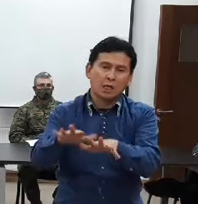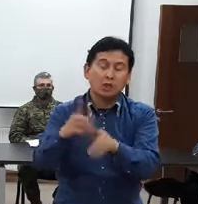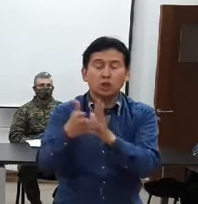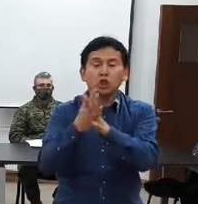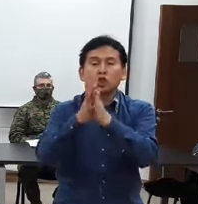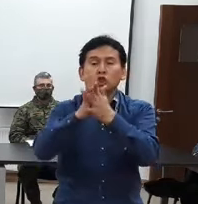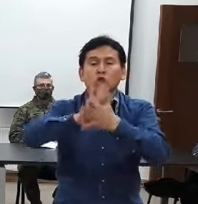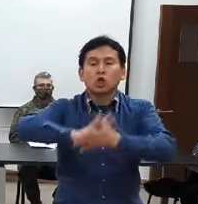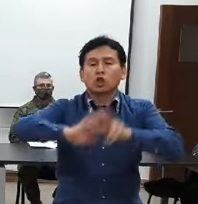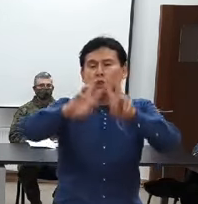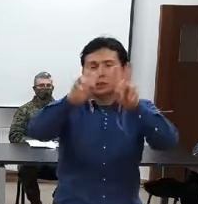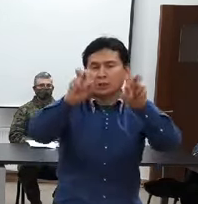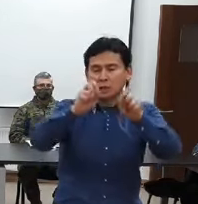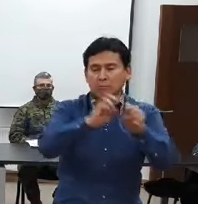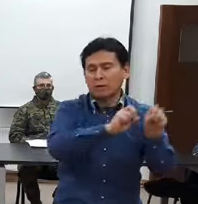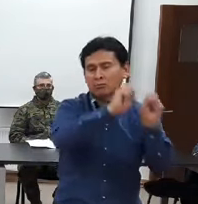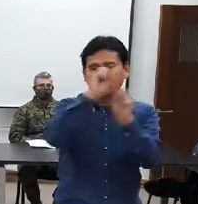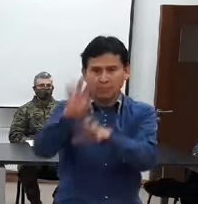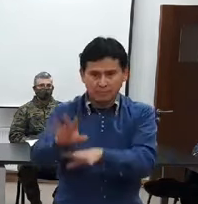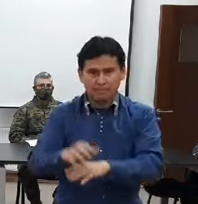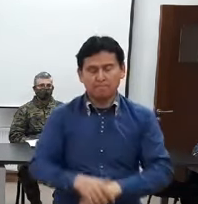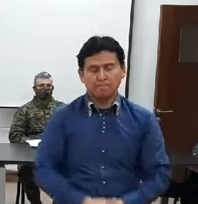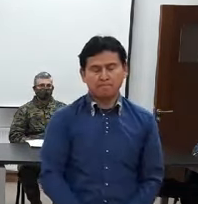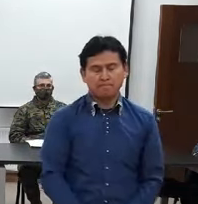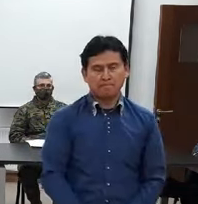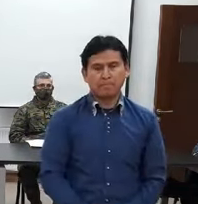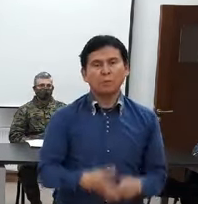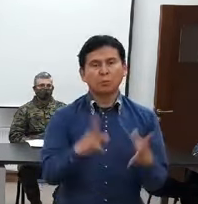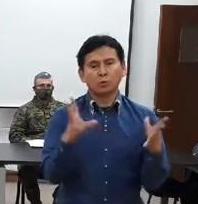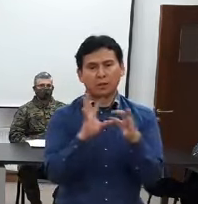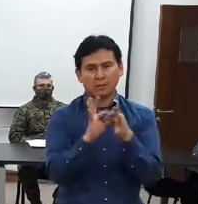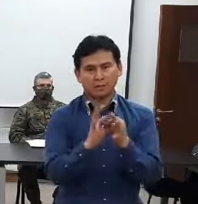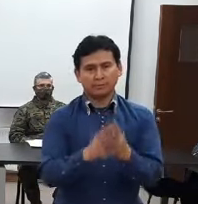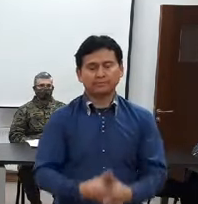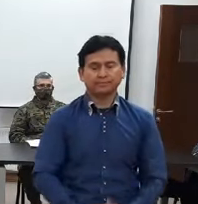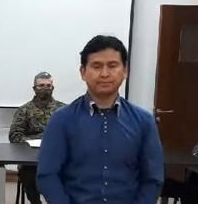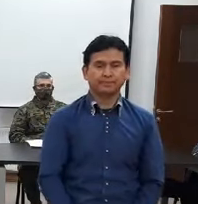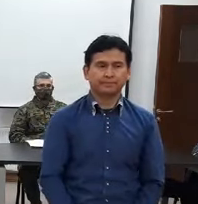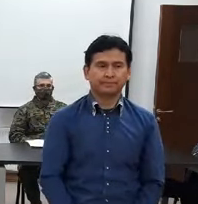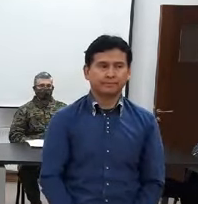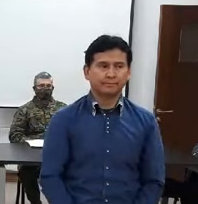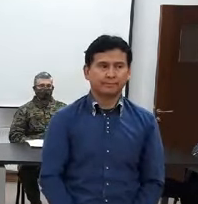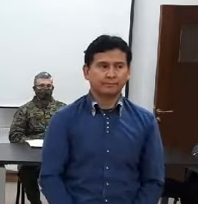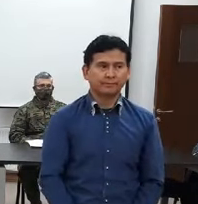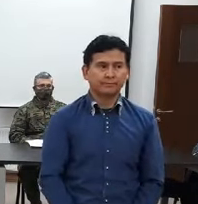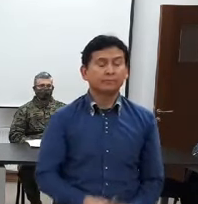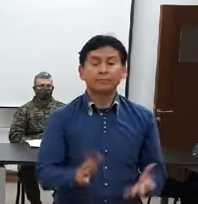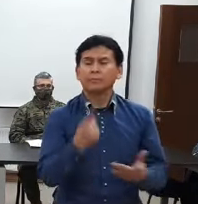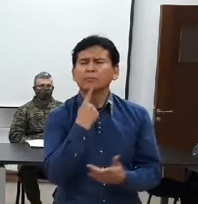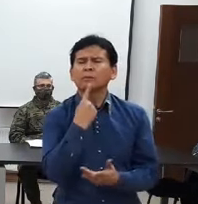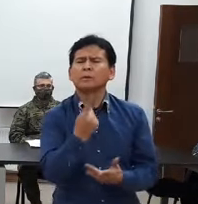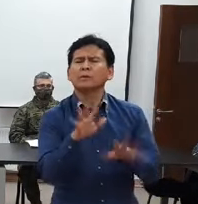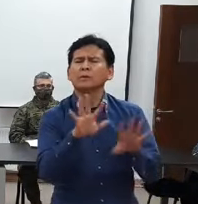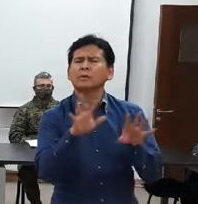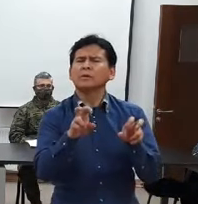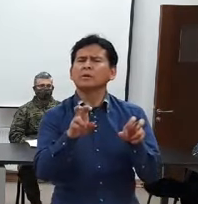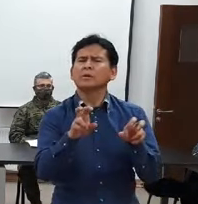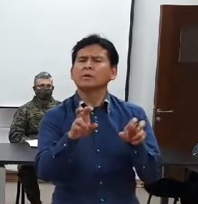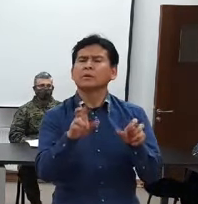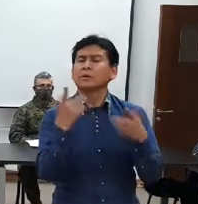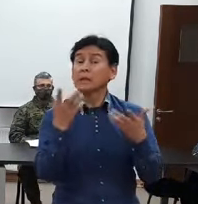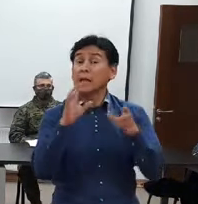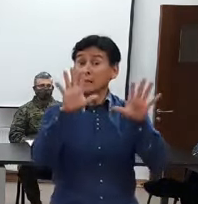se tiene que articular en caso de traslado. ¿Ya? Gracias. ¿Puedo recordificar, Intendente, las canastas van a llegar a las